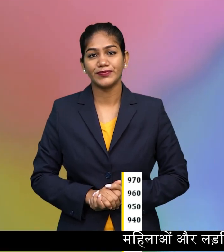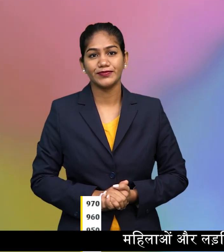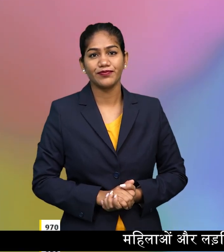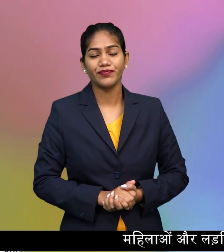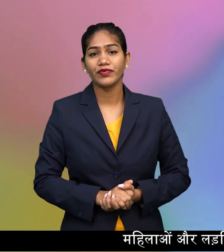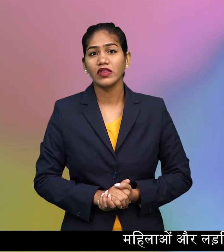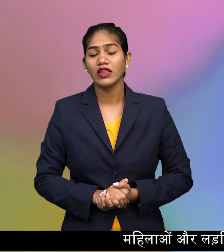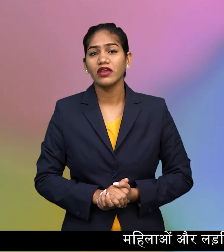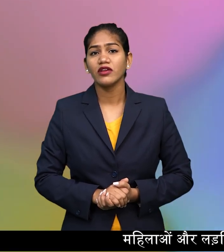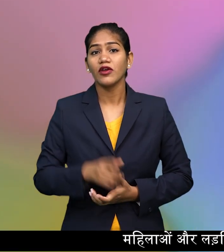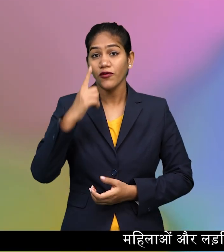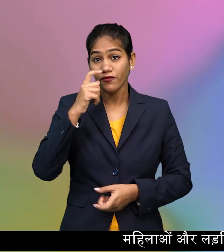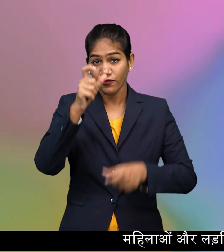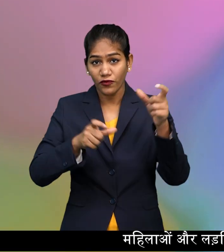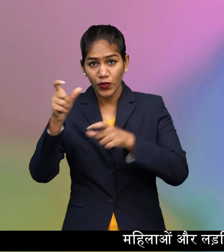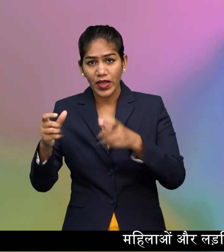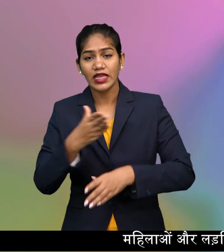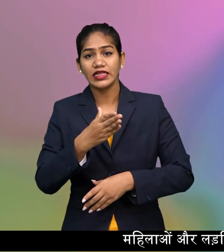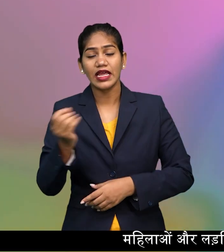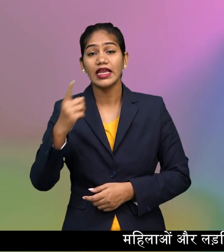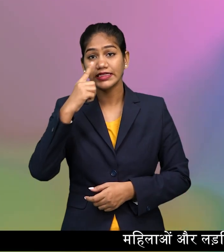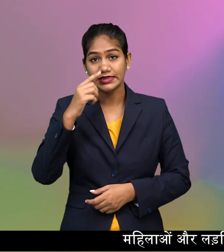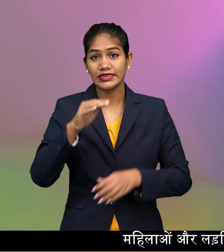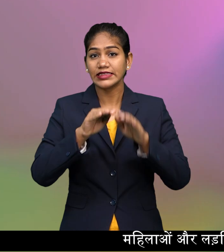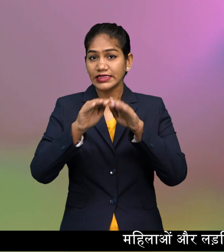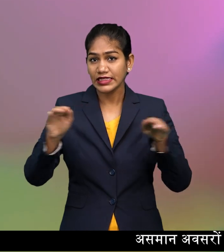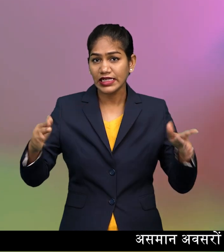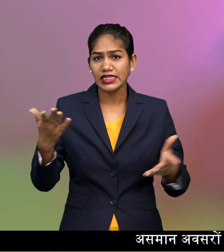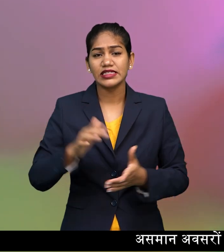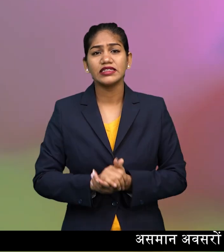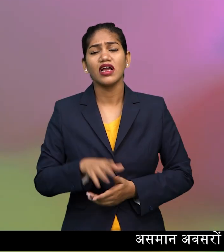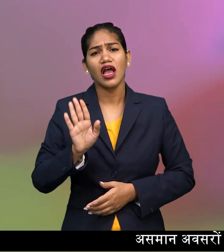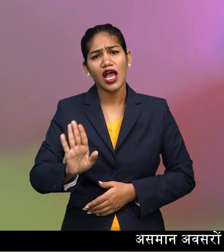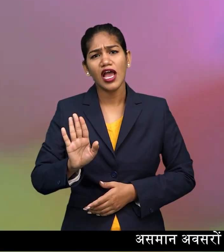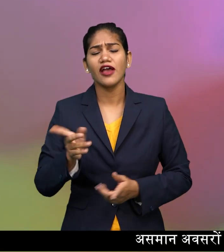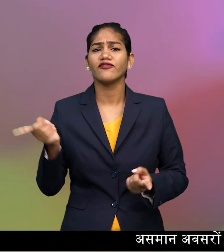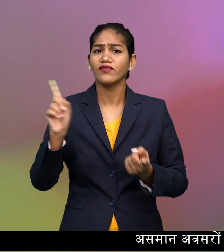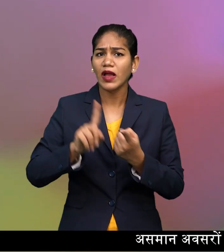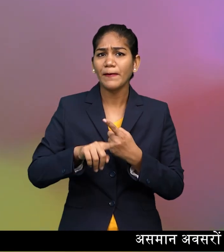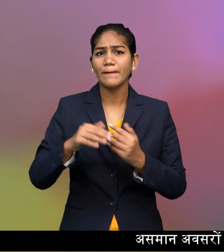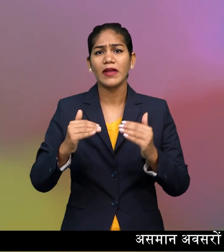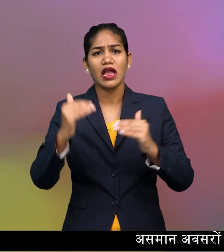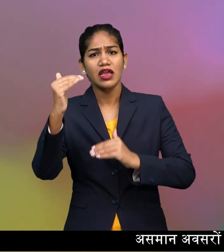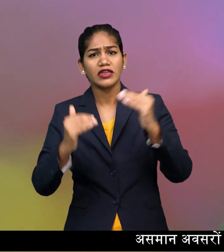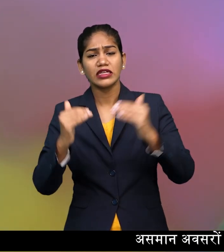महिलाओं और लड़कियों को शिक्षा और विकास के लिए असमान अवसरों पर सामना